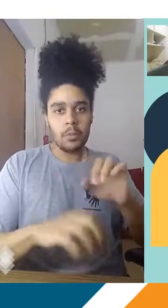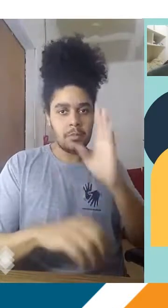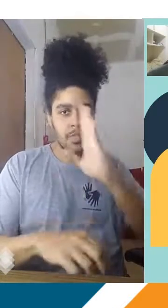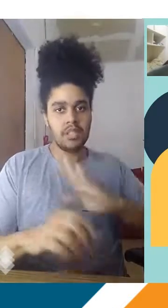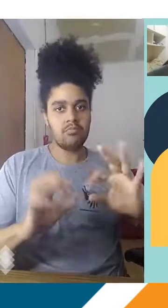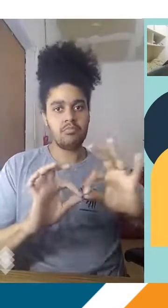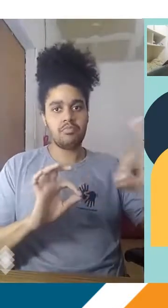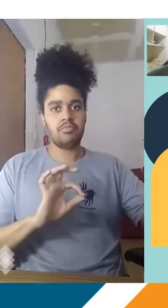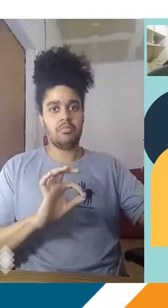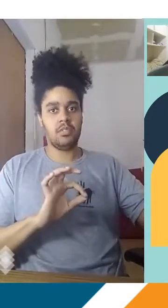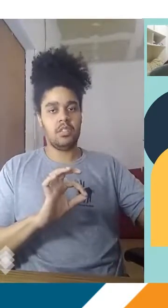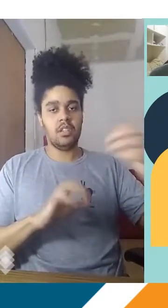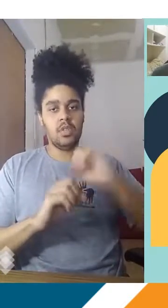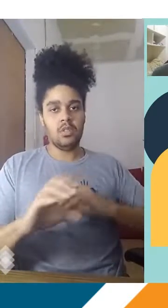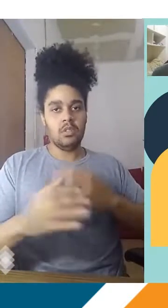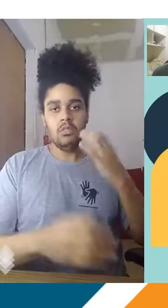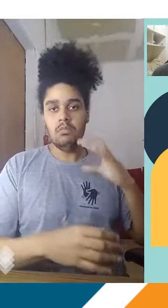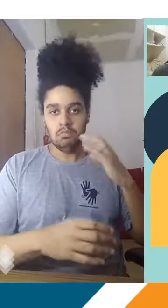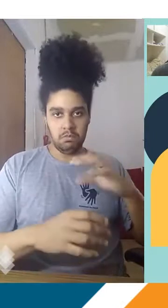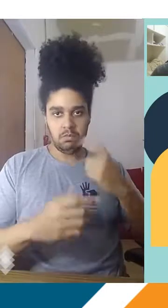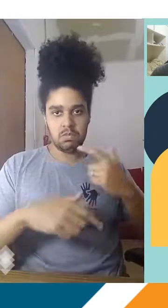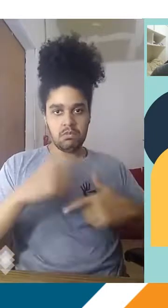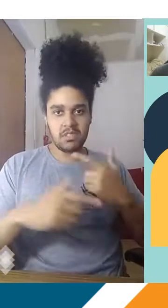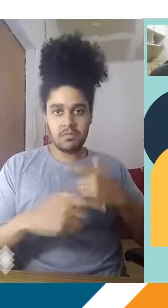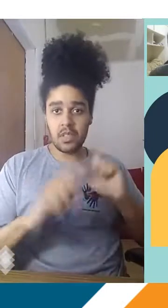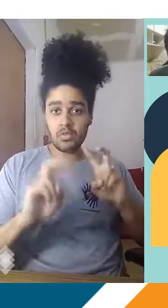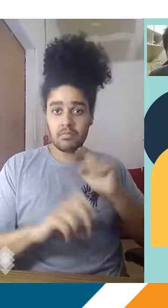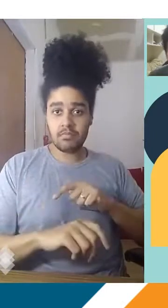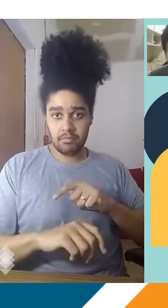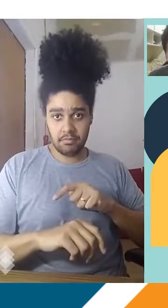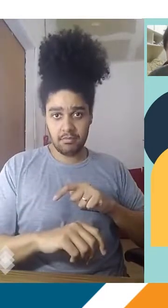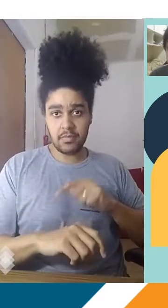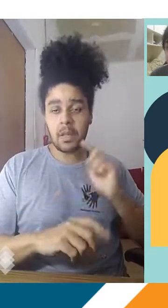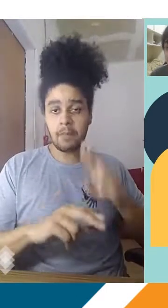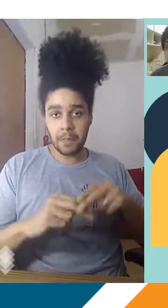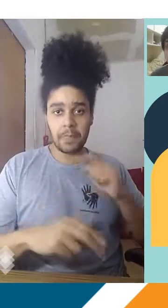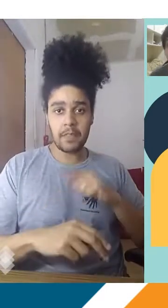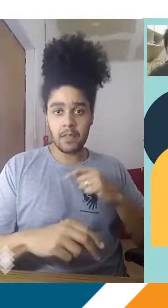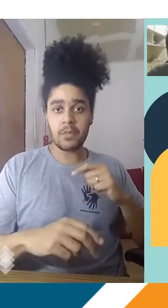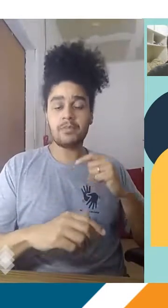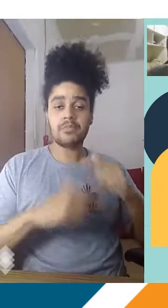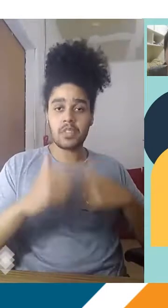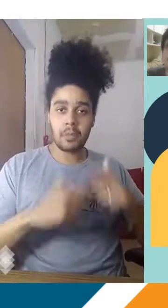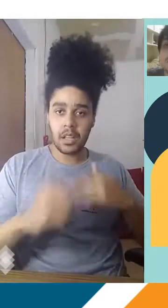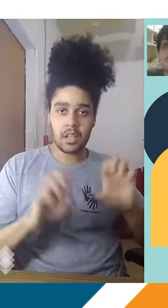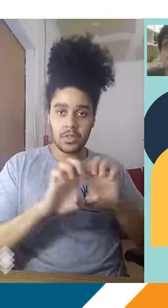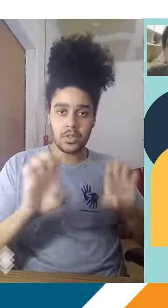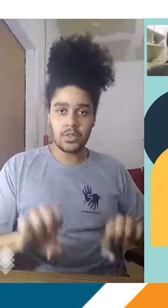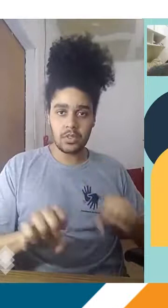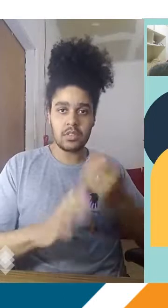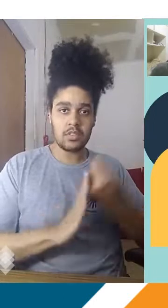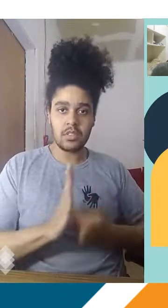o Brasil está sendo afastado dessa educação científica, trabalhando em cima desses fatores, não é mesmo? Para isso, eu vou trabalhar